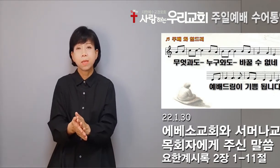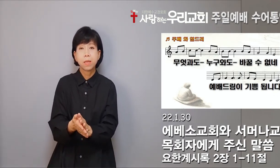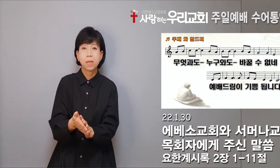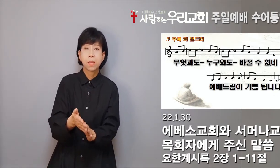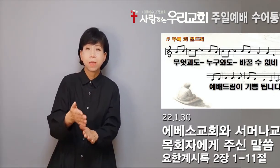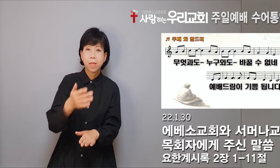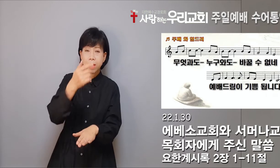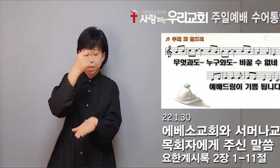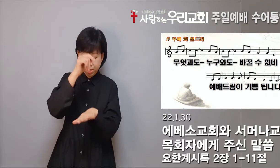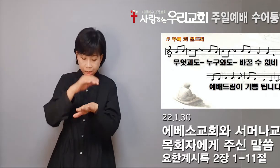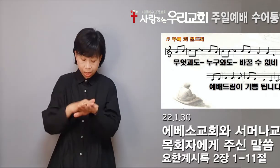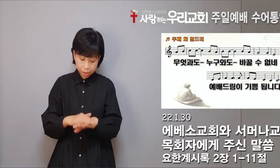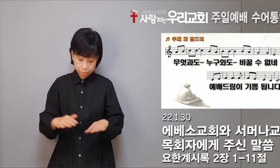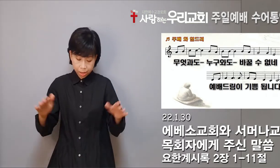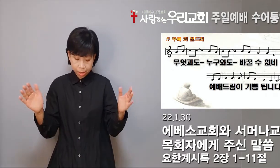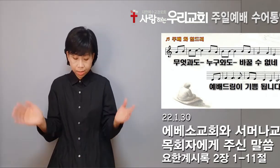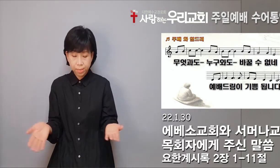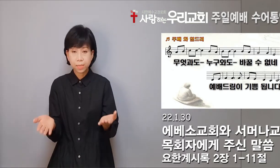없네.